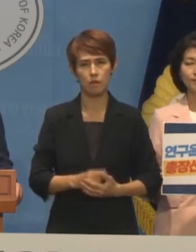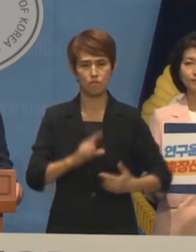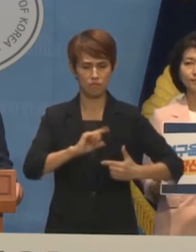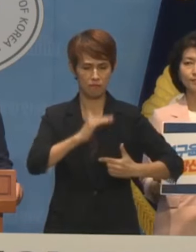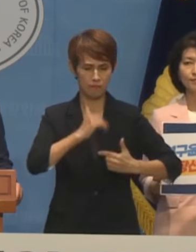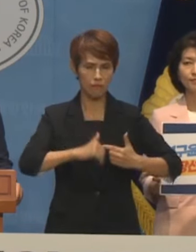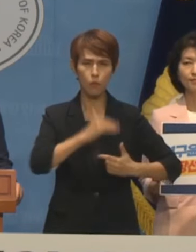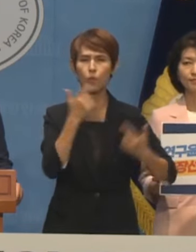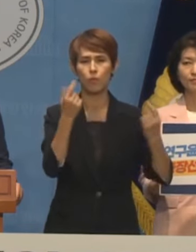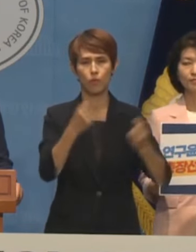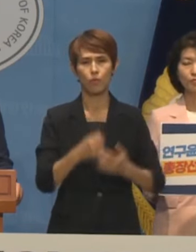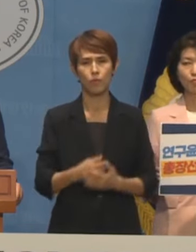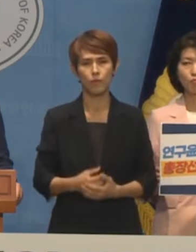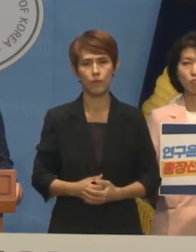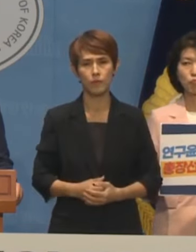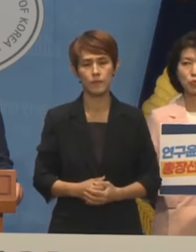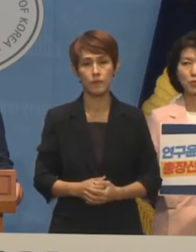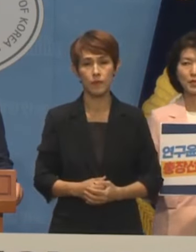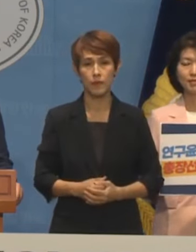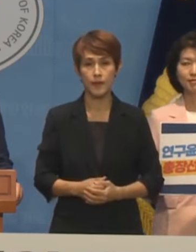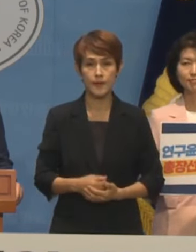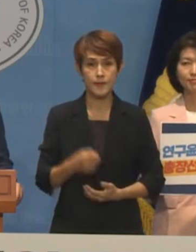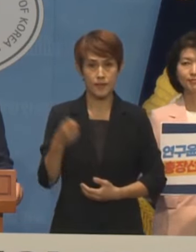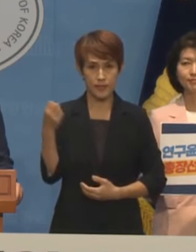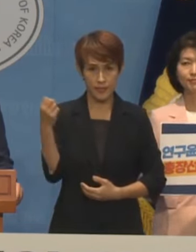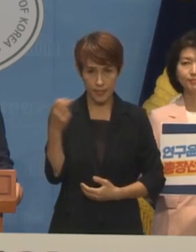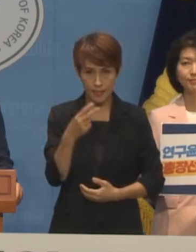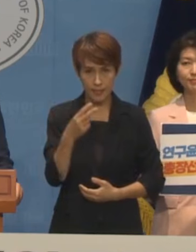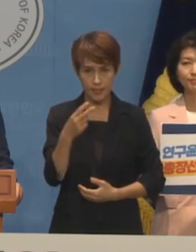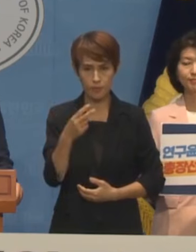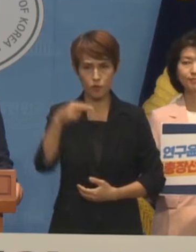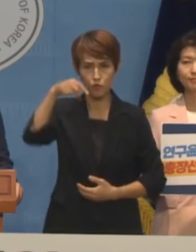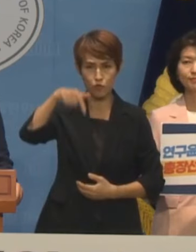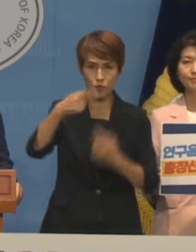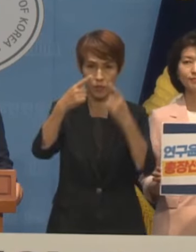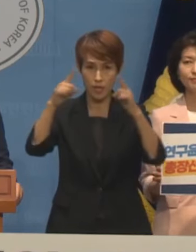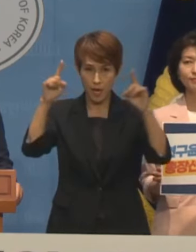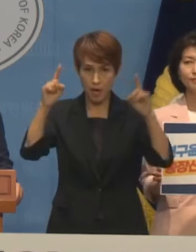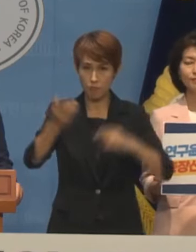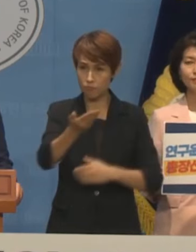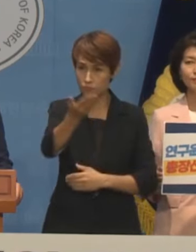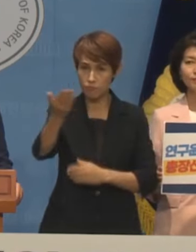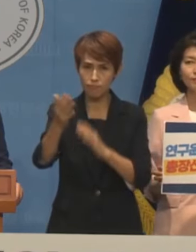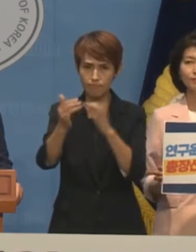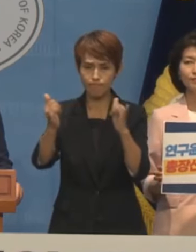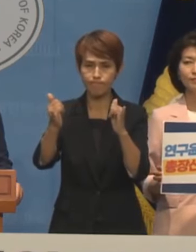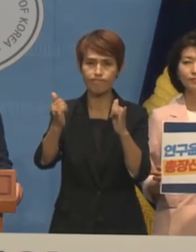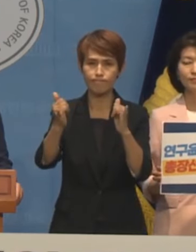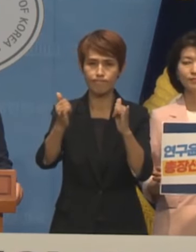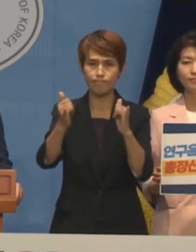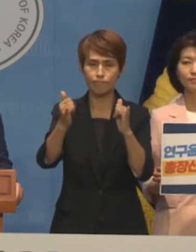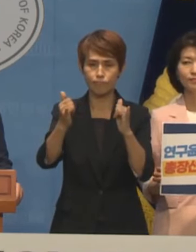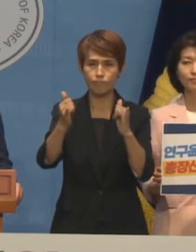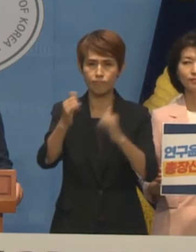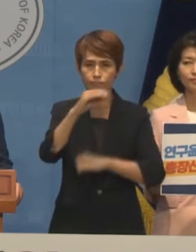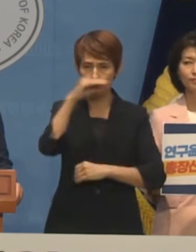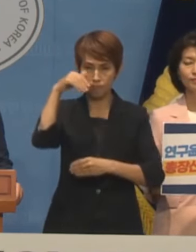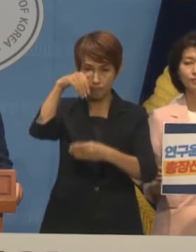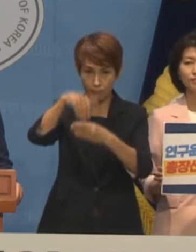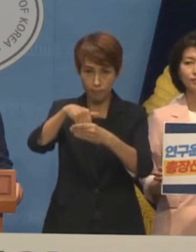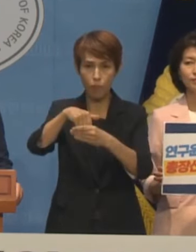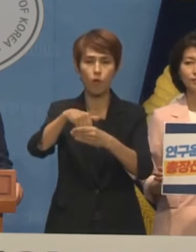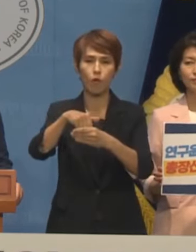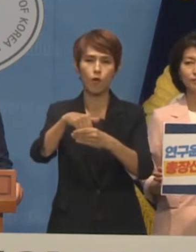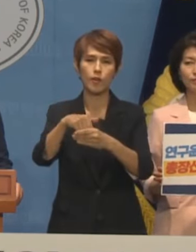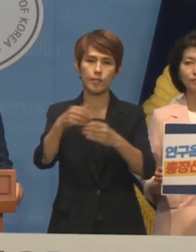오점이 아닐 수가 없습니다. 저희는 다시 한번 숙명여대 구성원들의 합리적인 선택에 대해서